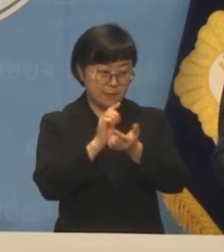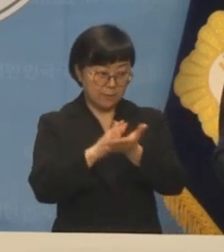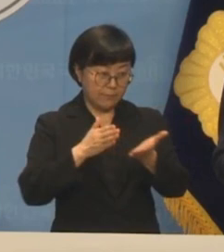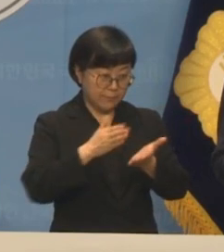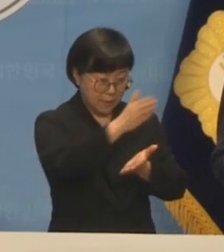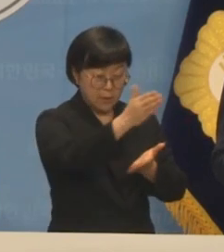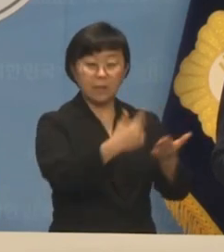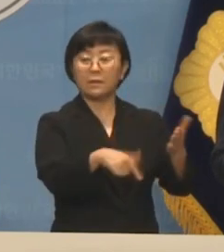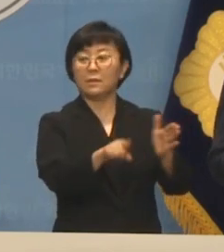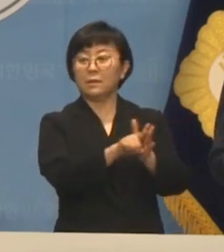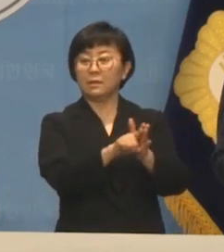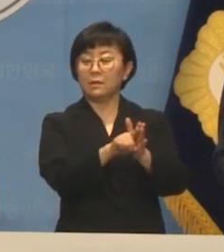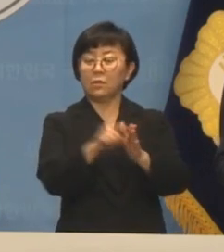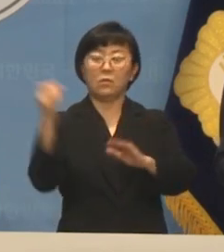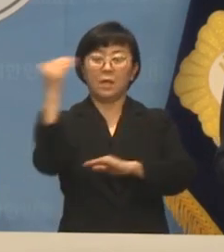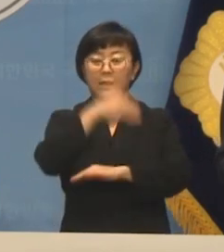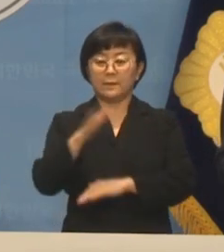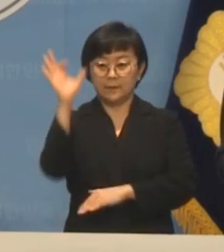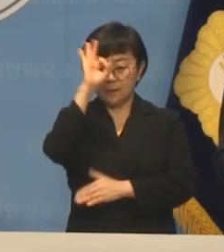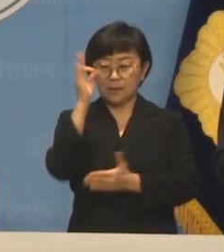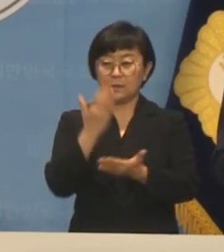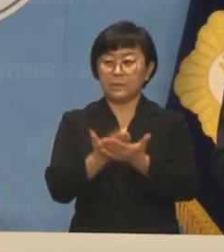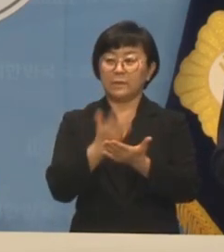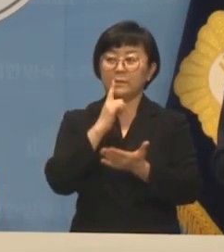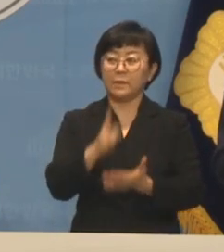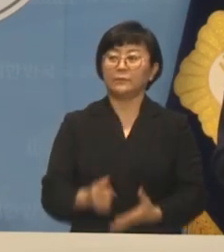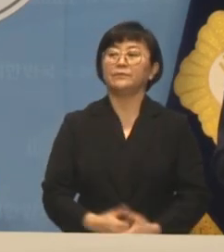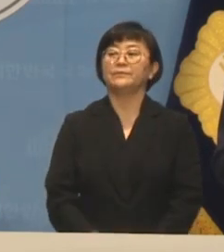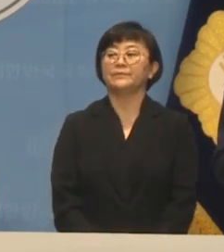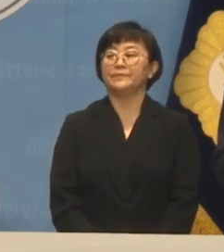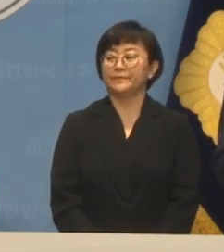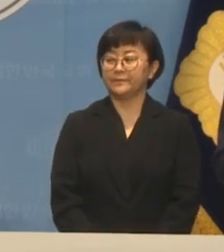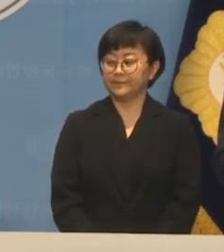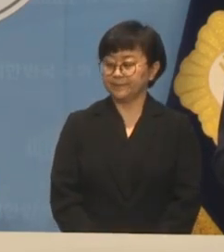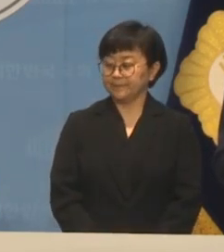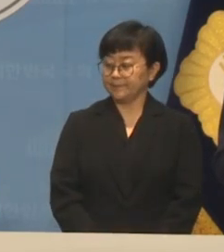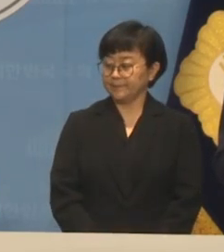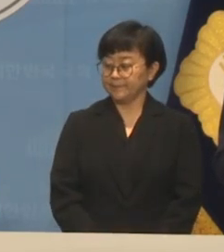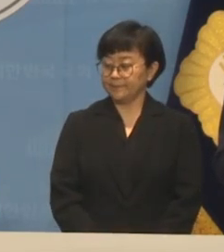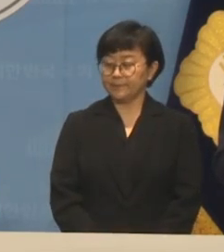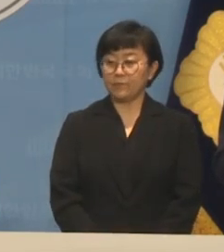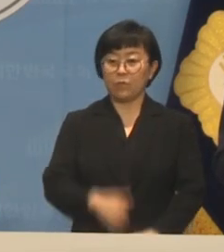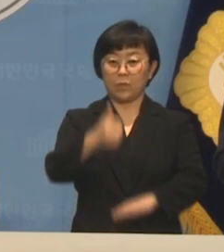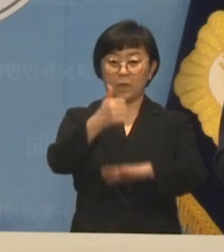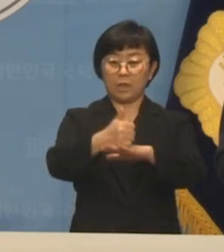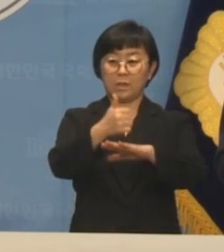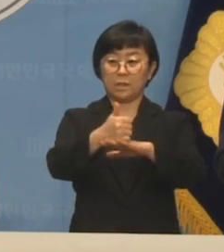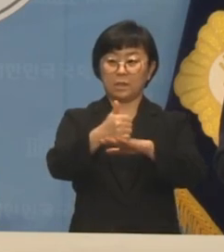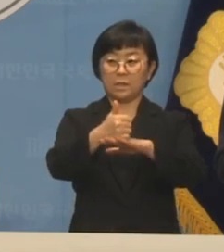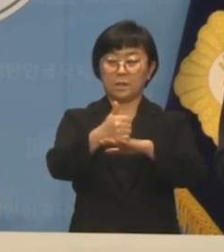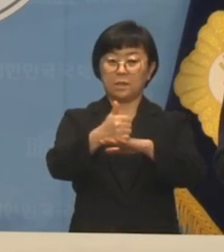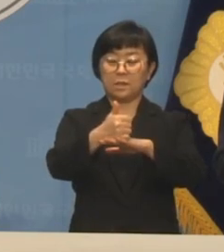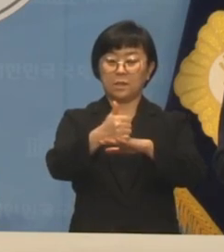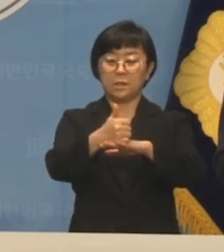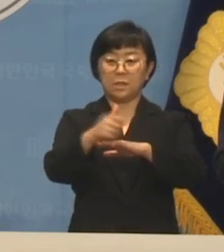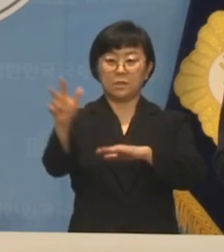있는 방안을 강구해야 된다는 말씀으로 마무리를 해주셨습니다. 마지막으로